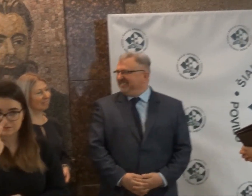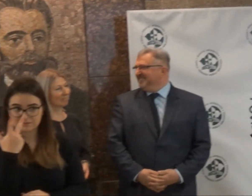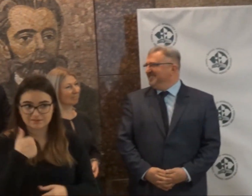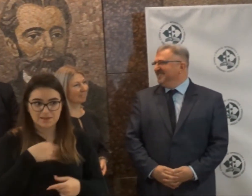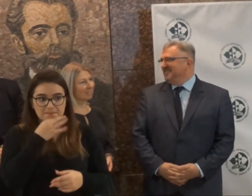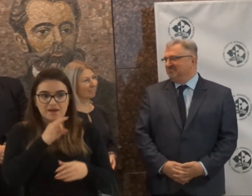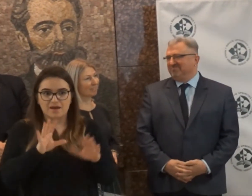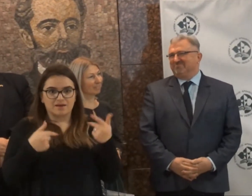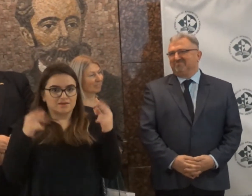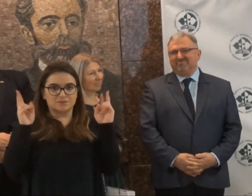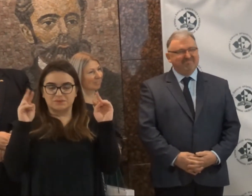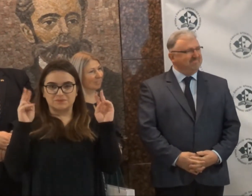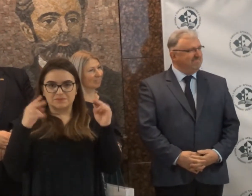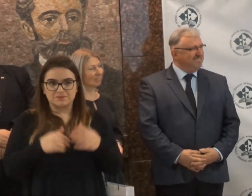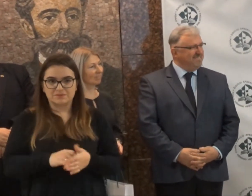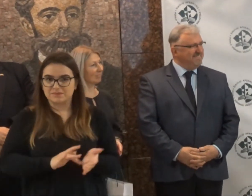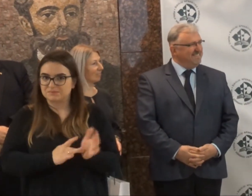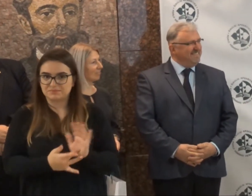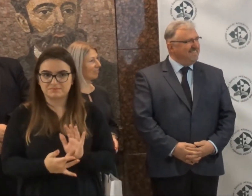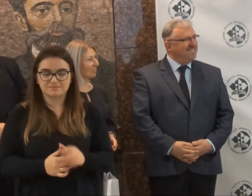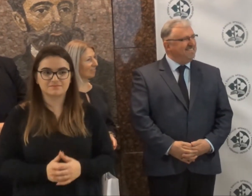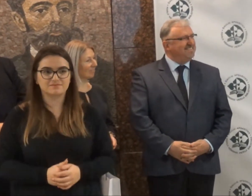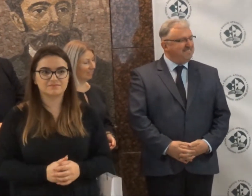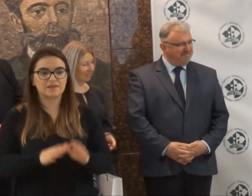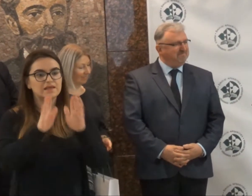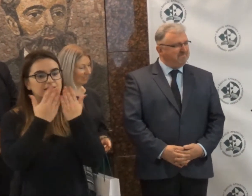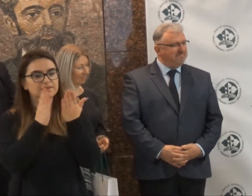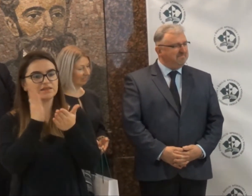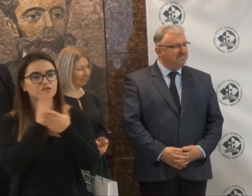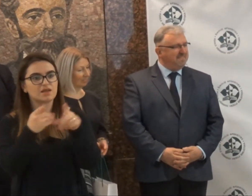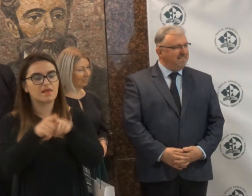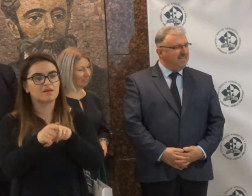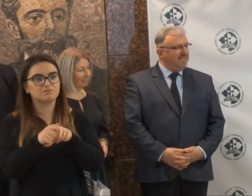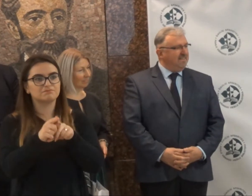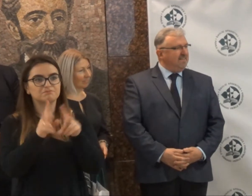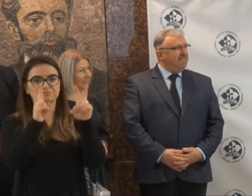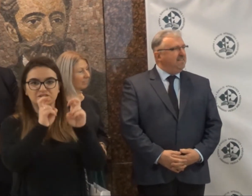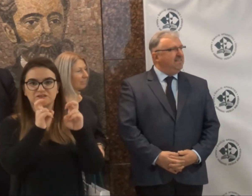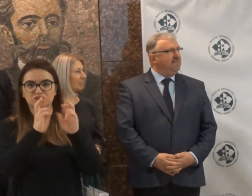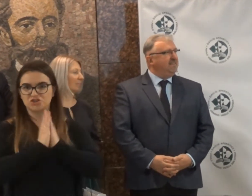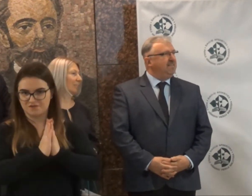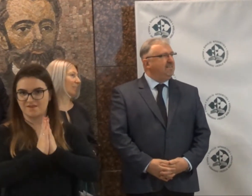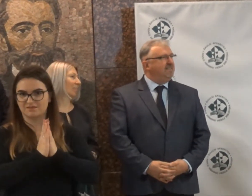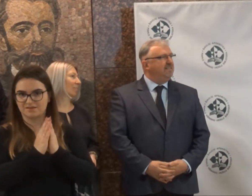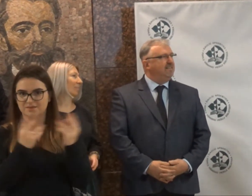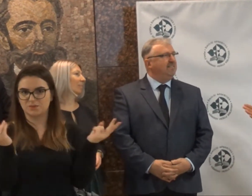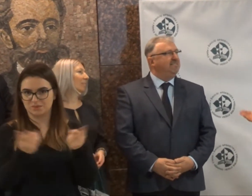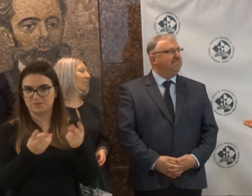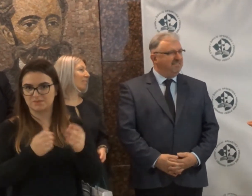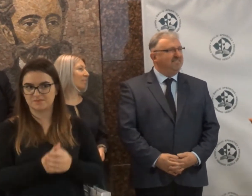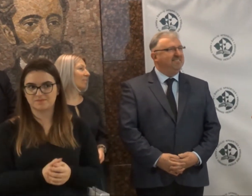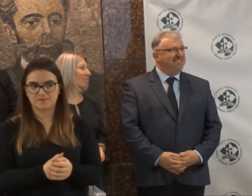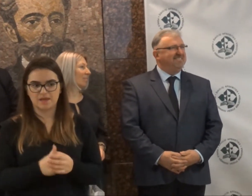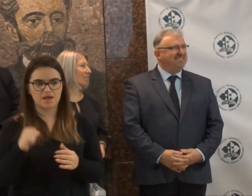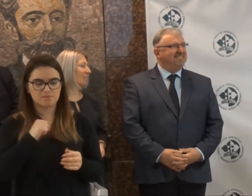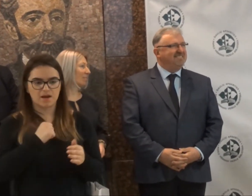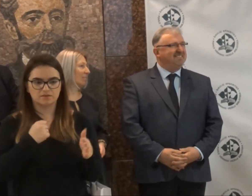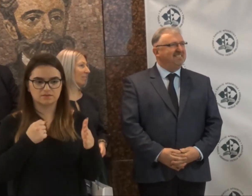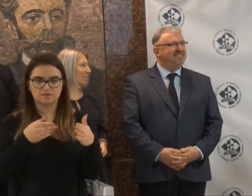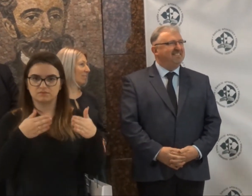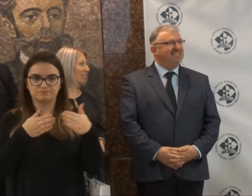žinau net ką pasakyti. Žodžiu, taip, knyga yra šventas reikalas. Ir mes tikrai